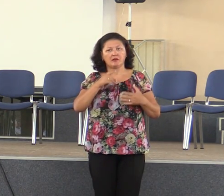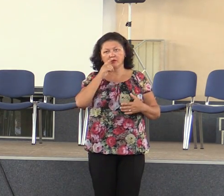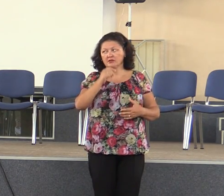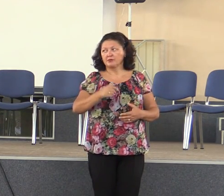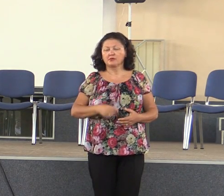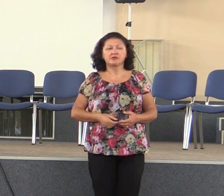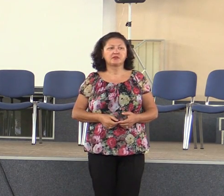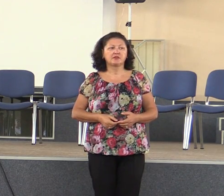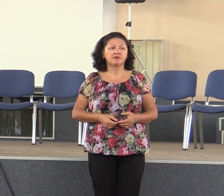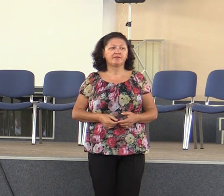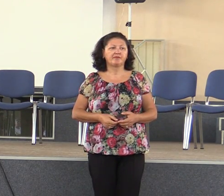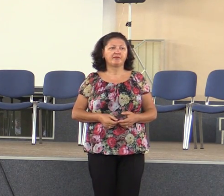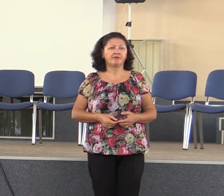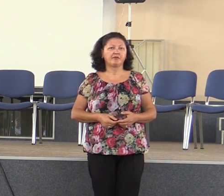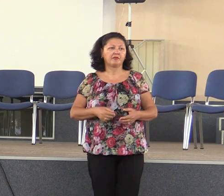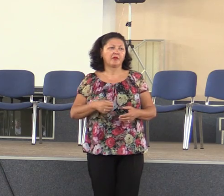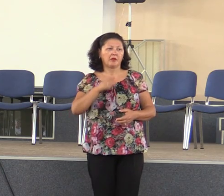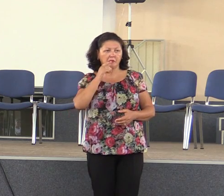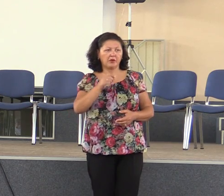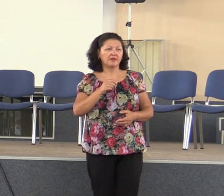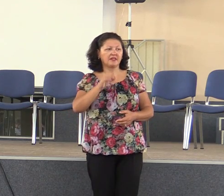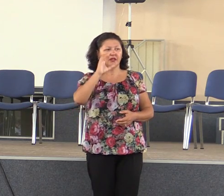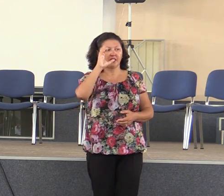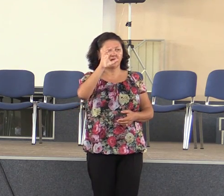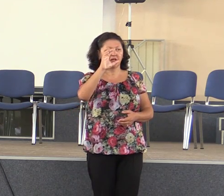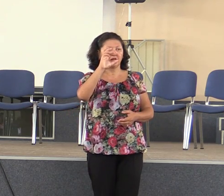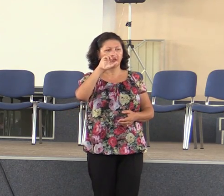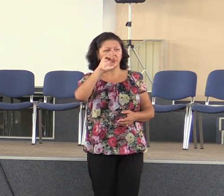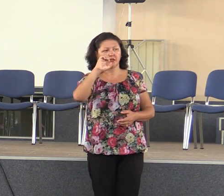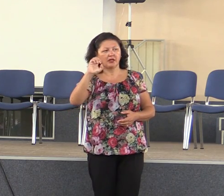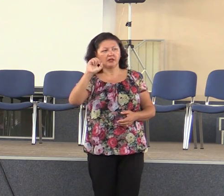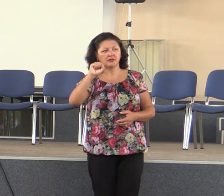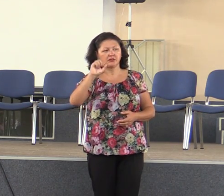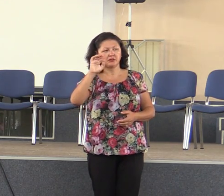este o creștină, dar trebuie să le zic poezii. Și ca moto,